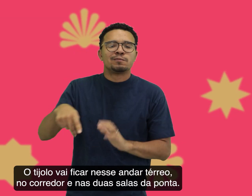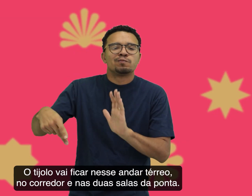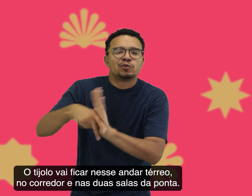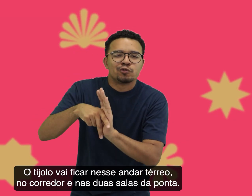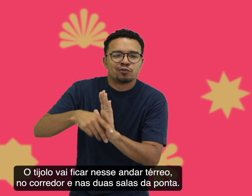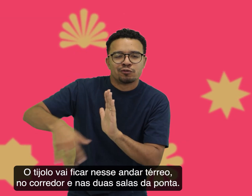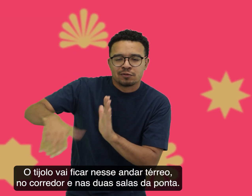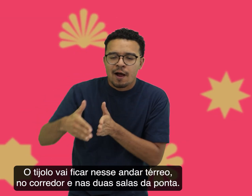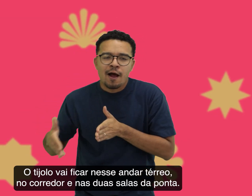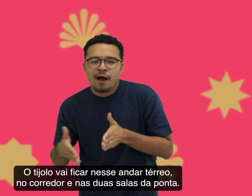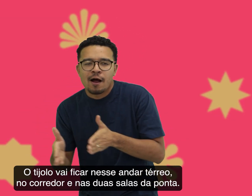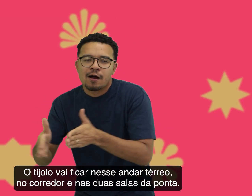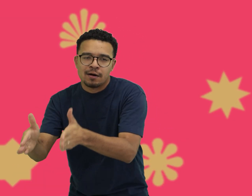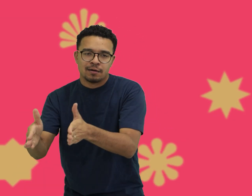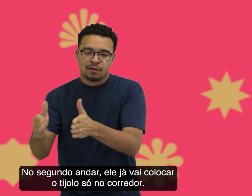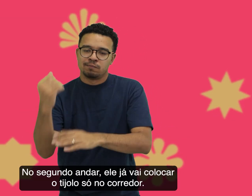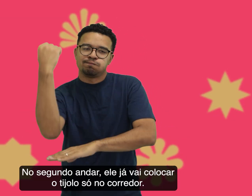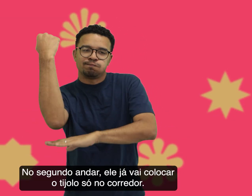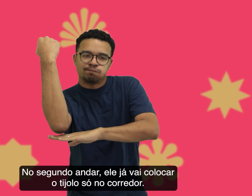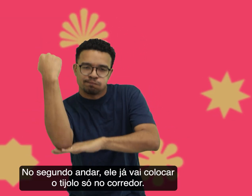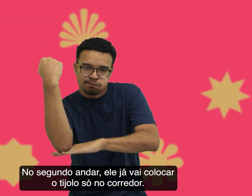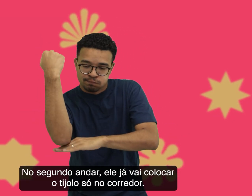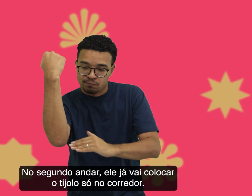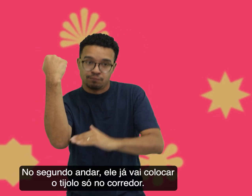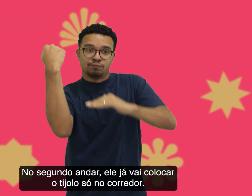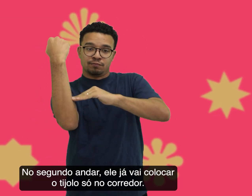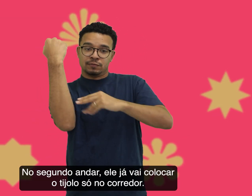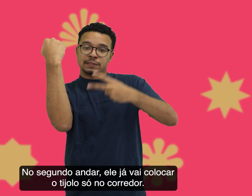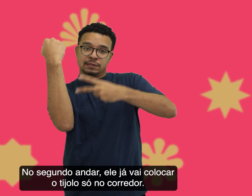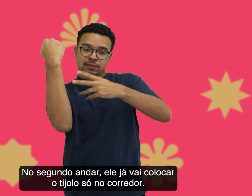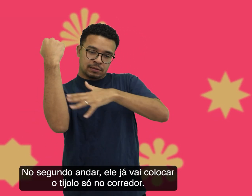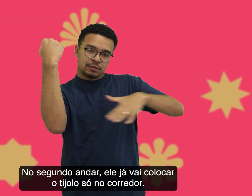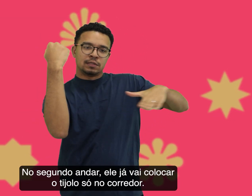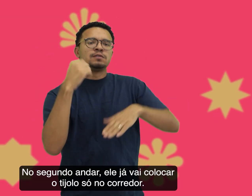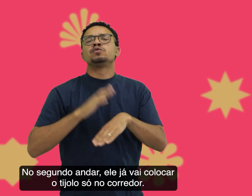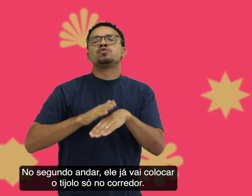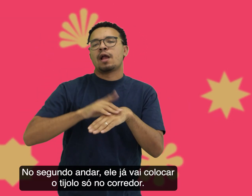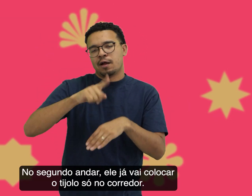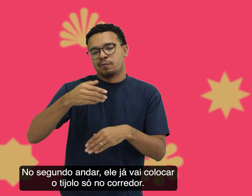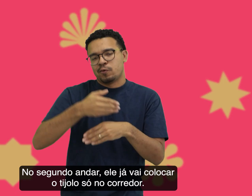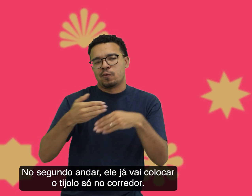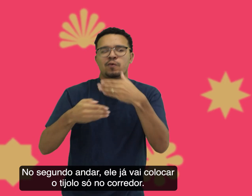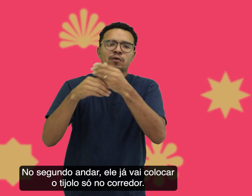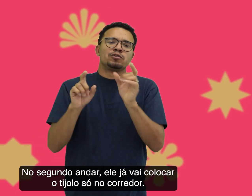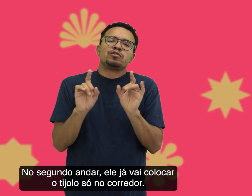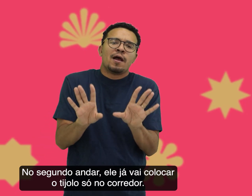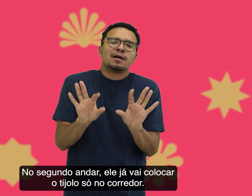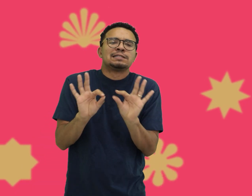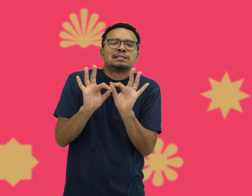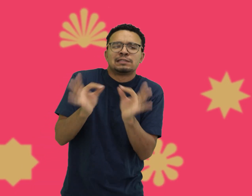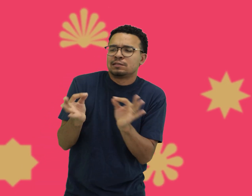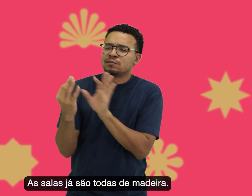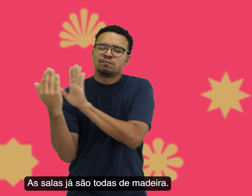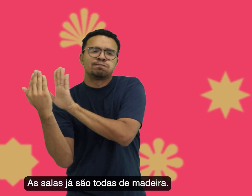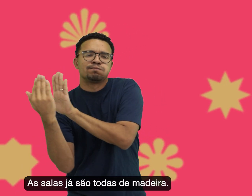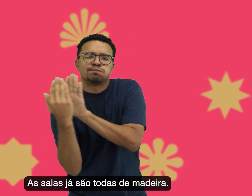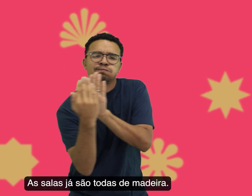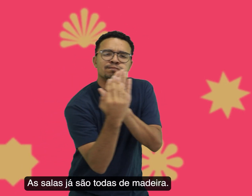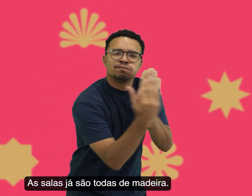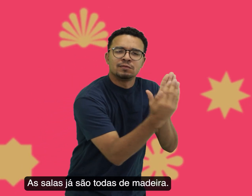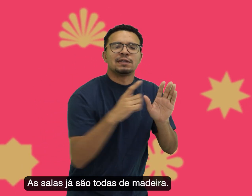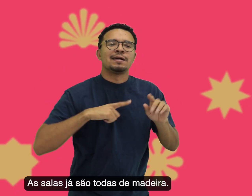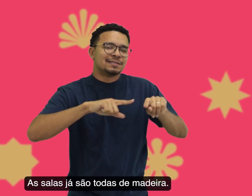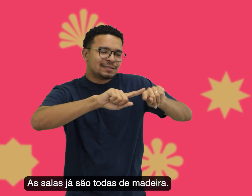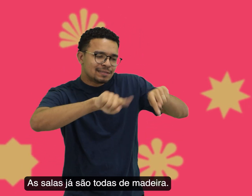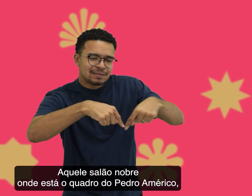andar térreo, no corredor e nas duas salas da ponta. No segundo andar, ele já vai colocar o tijolo só no corredor.